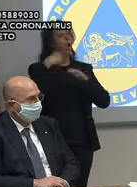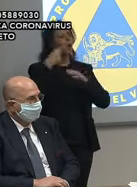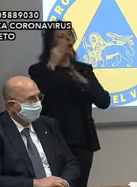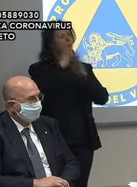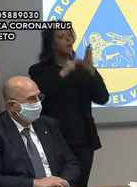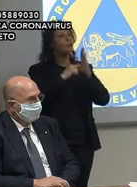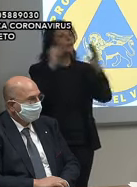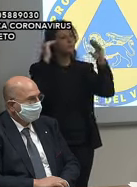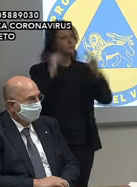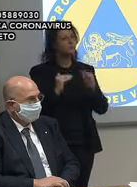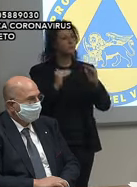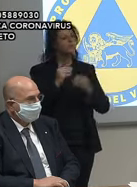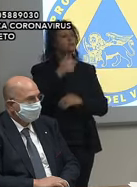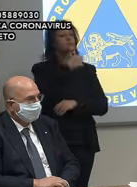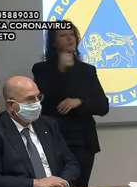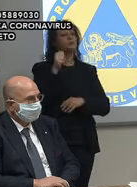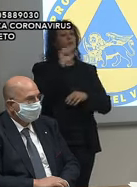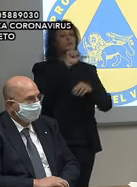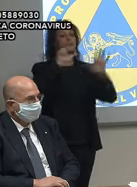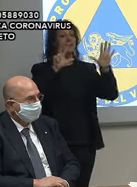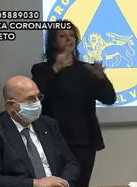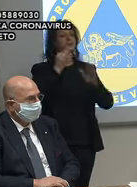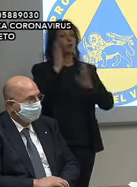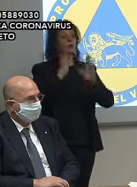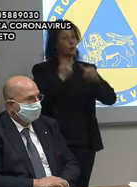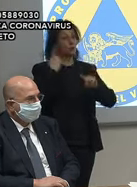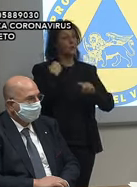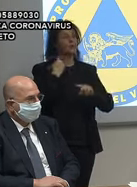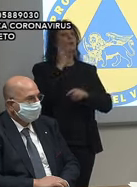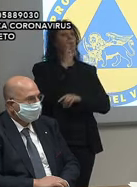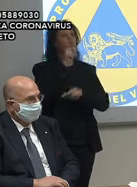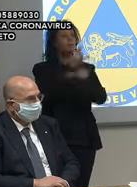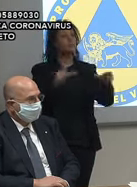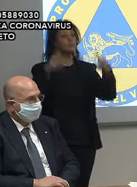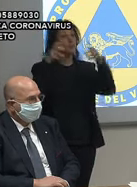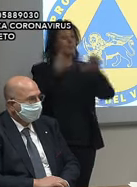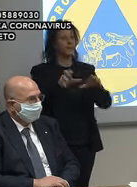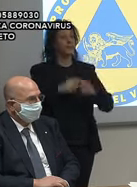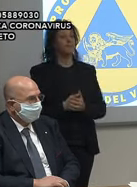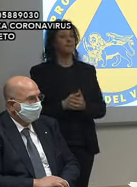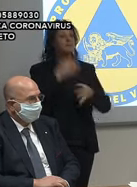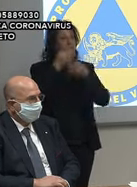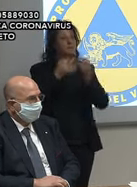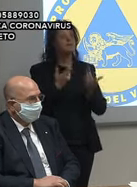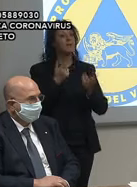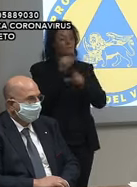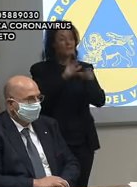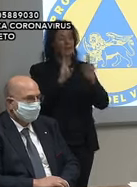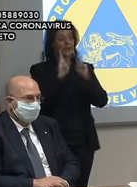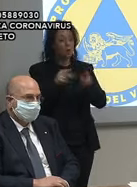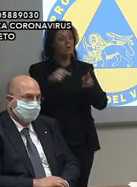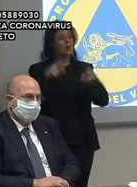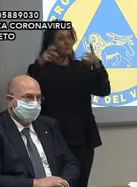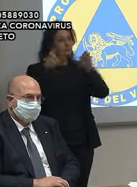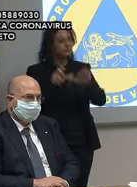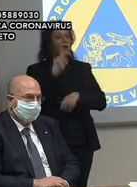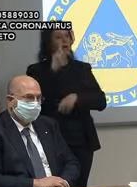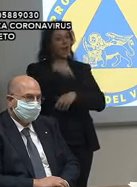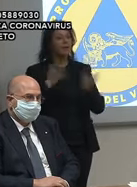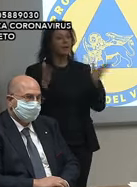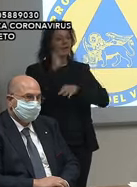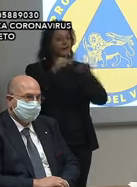siamo a 163, sono meno 14. Quindi calano i ricoverati e calano le terapie intensive.